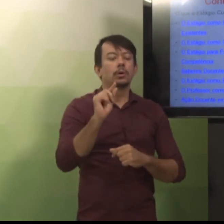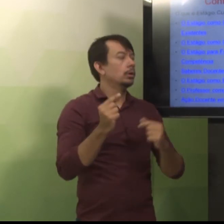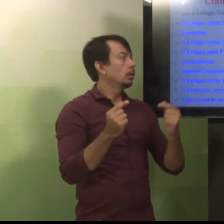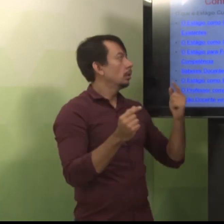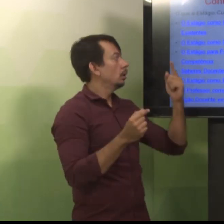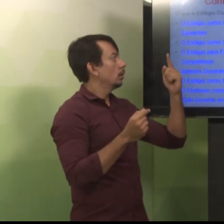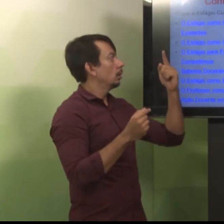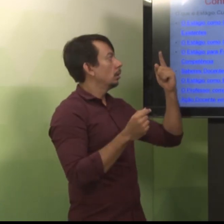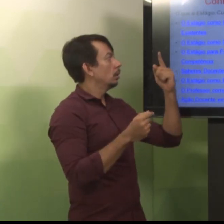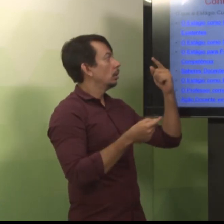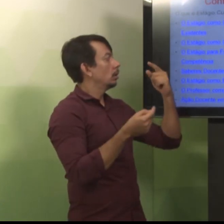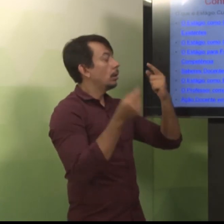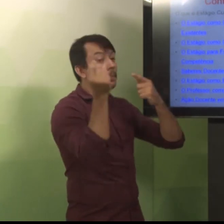tenham conhecimento dos mesmos.